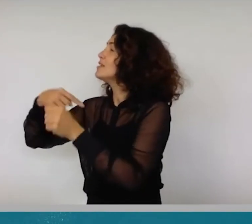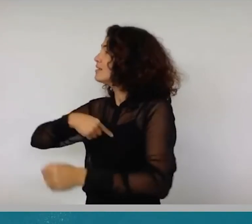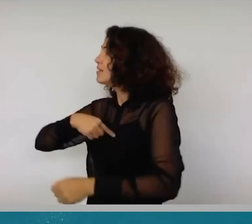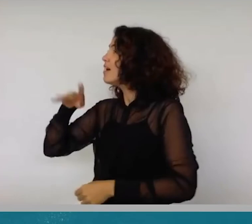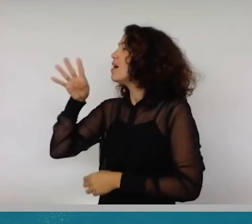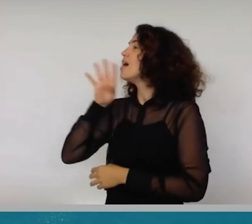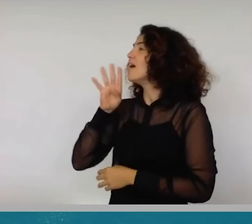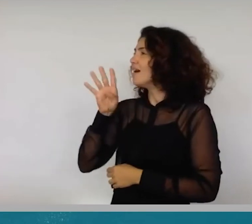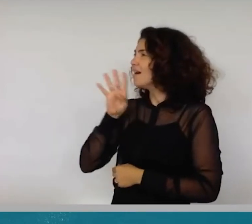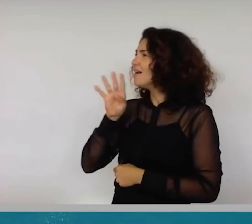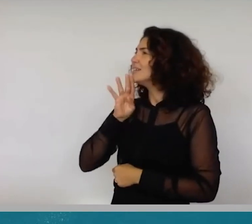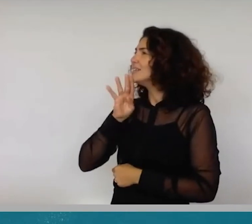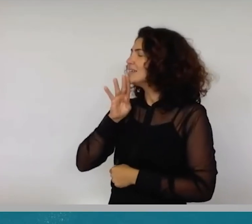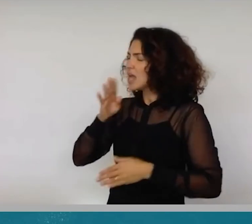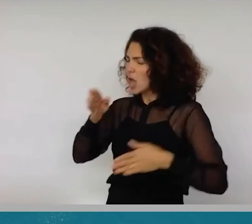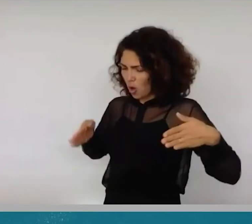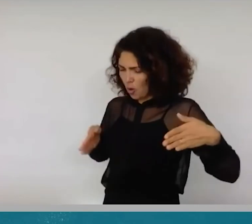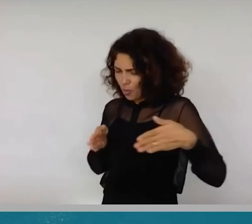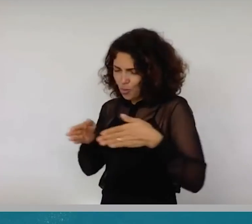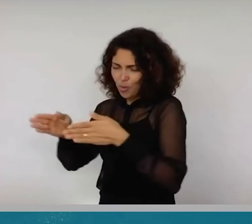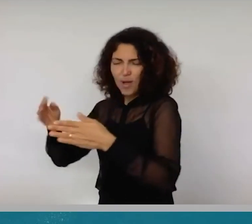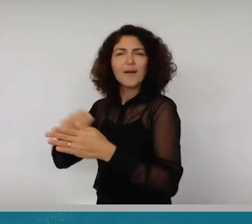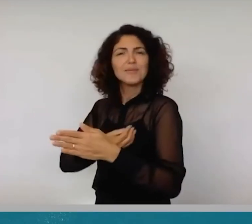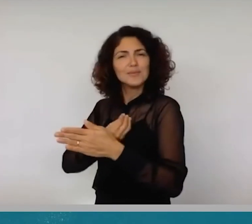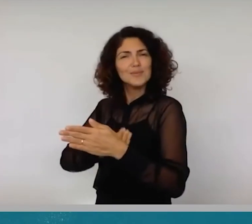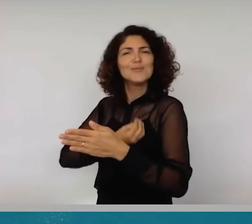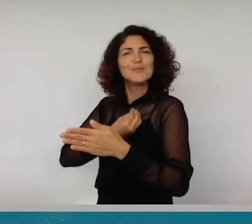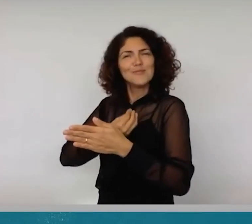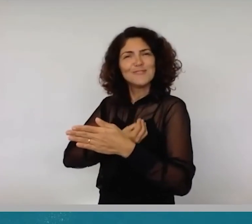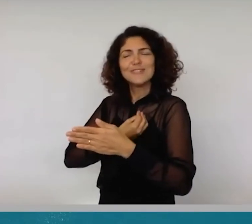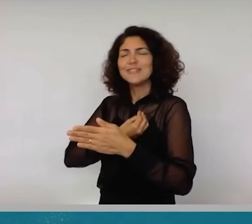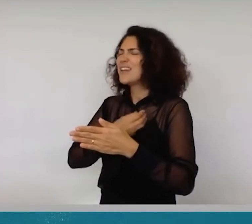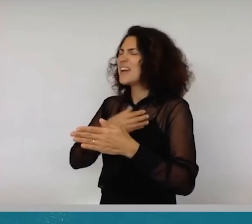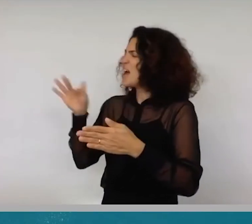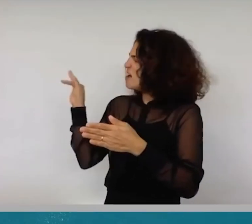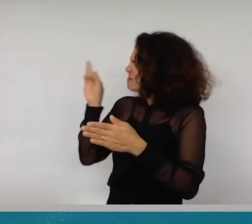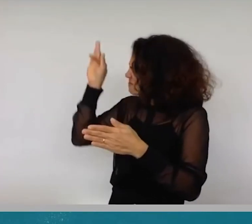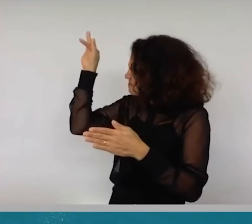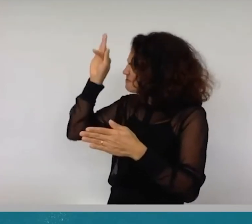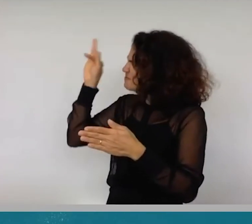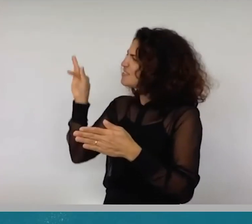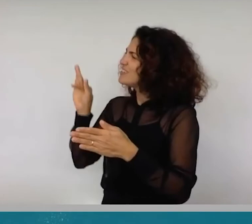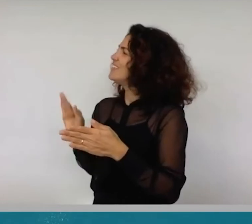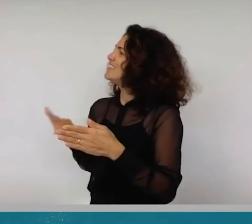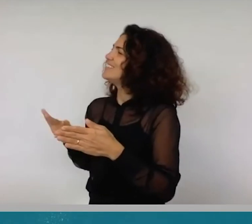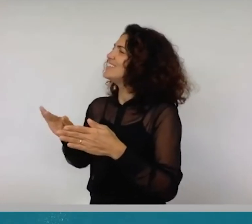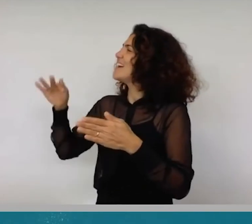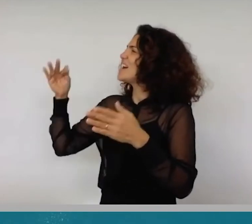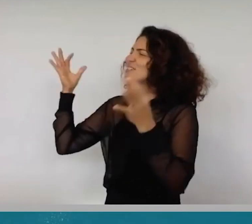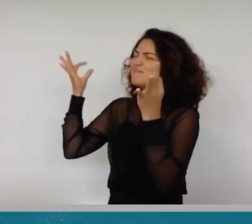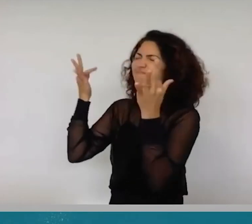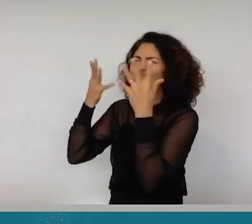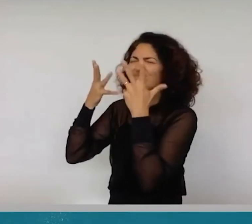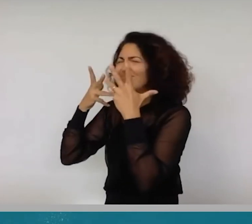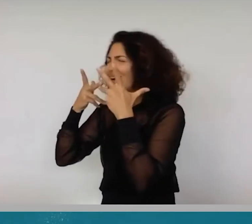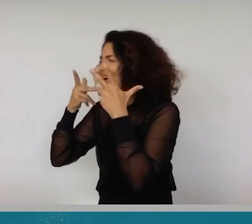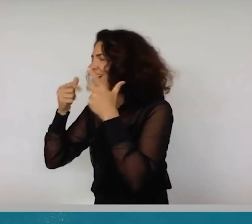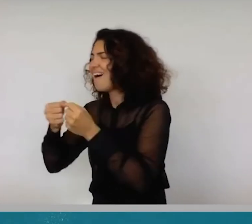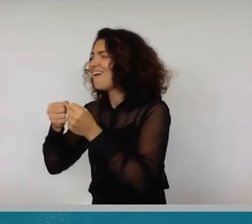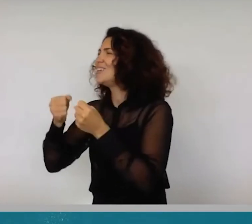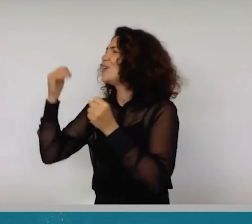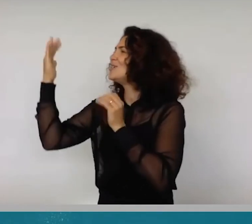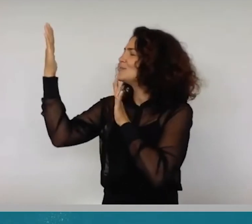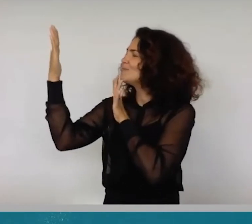vida, a plena felicidade da tua presença e